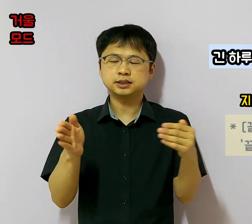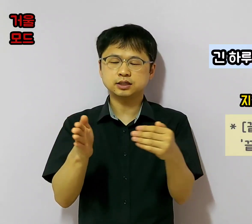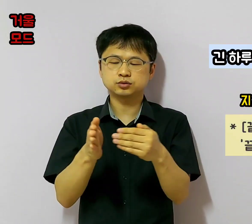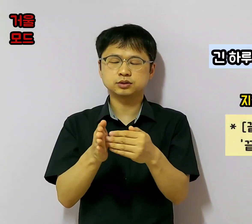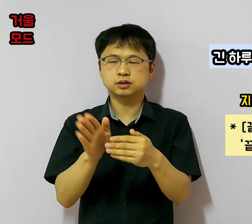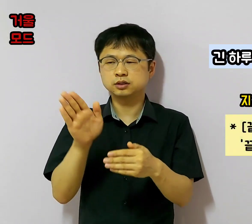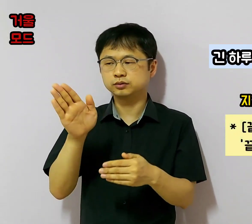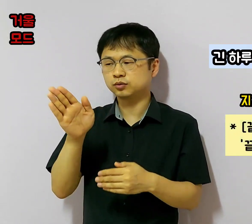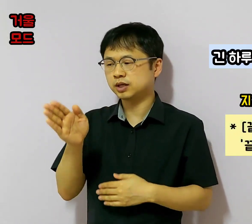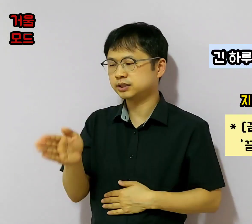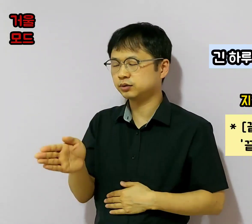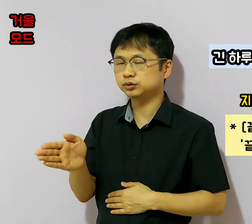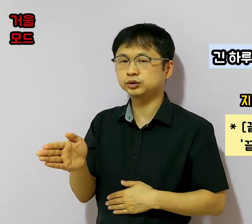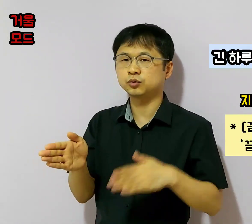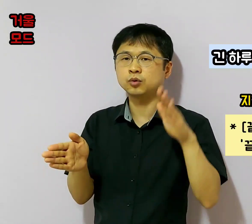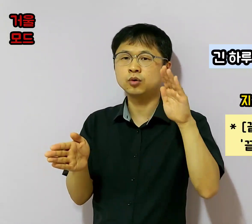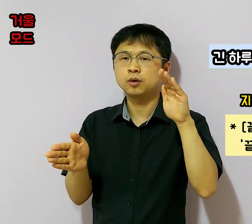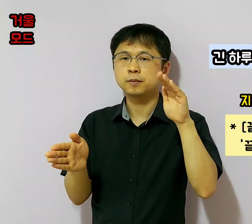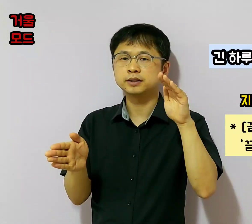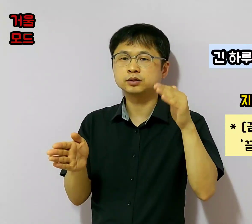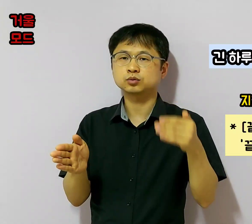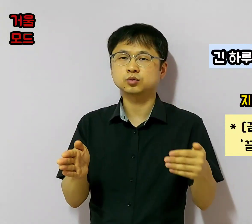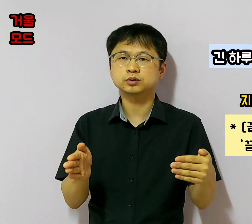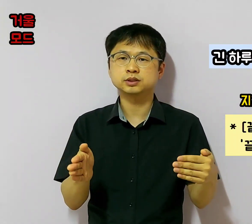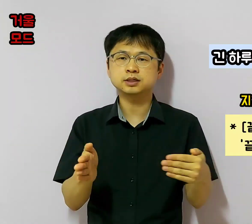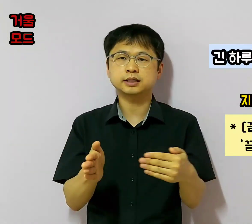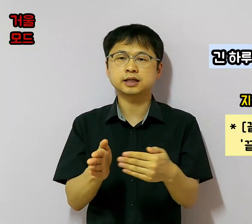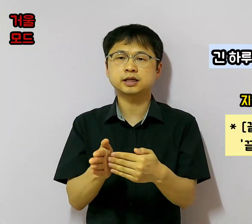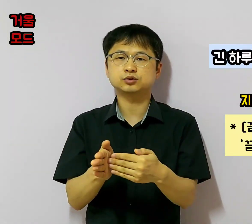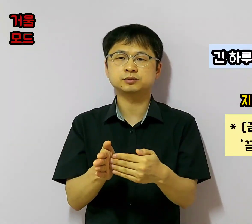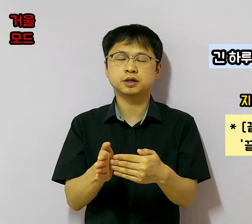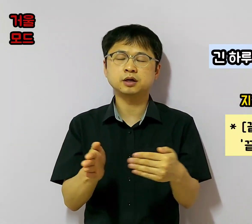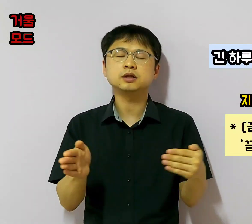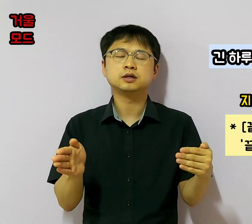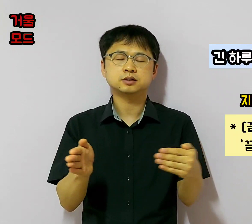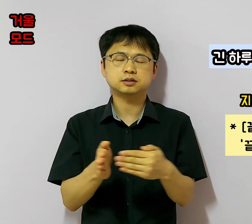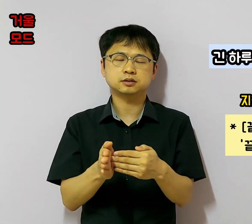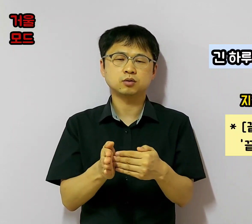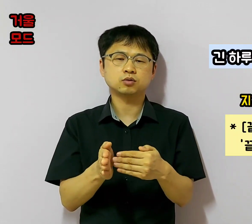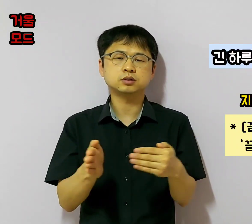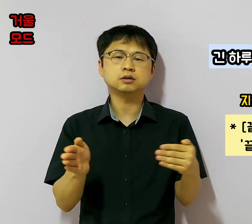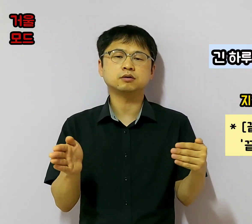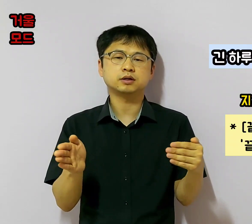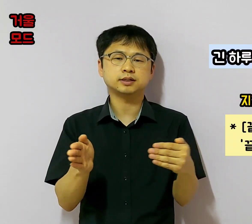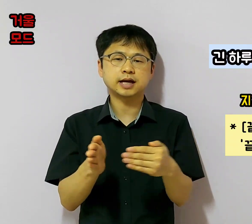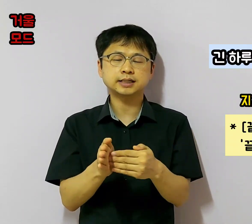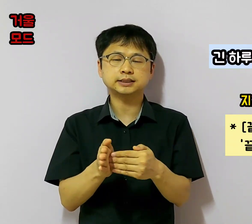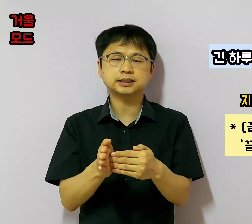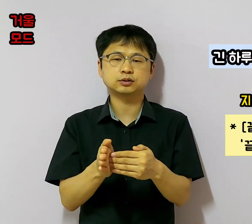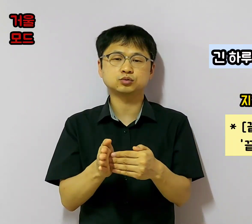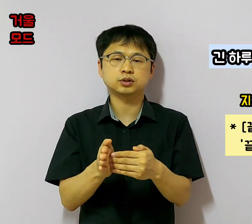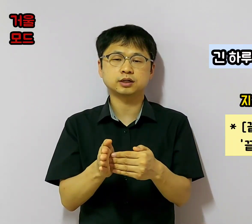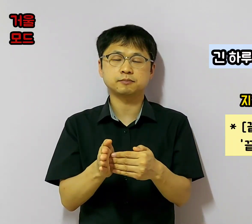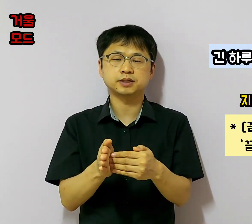끝이란 소는 손날 세워주시고 반대쪽 손끝을 갖다 대주시면 끝 혹은 어디까지라는 소요가